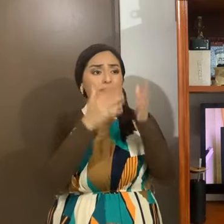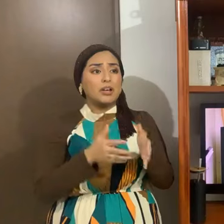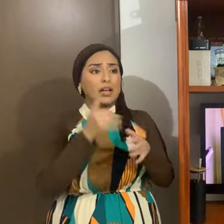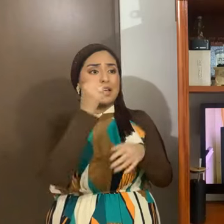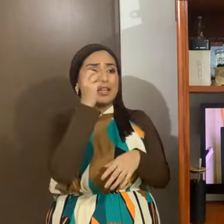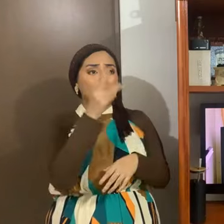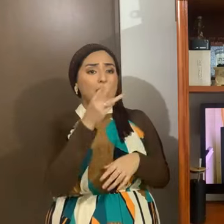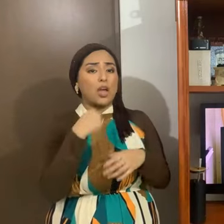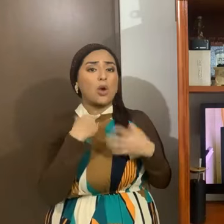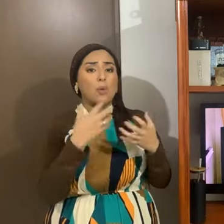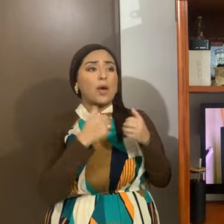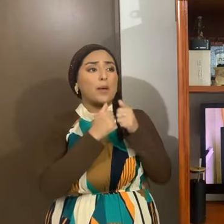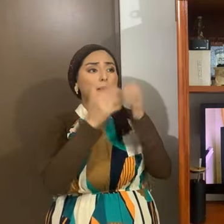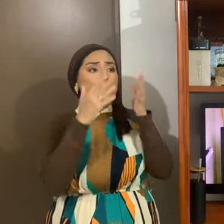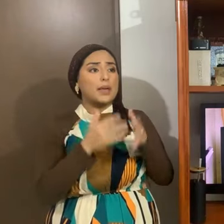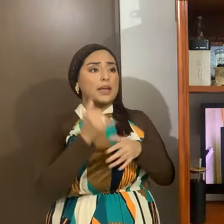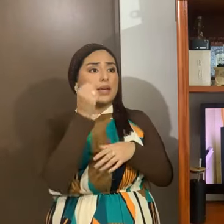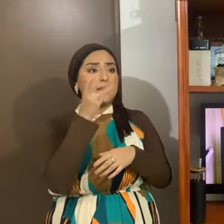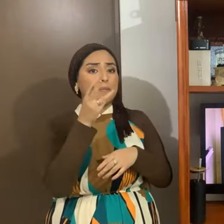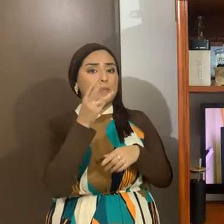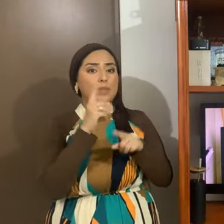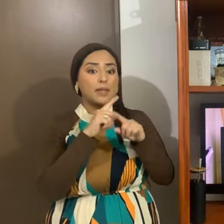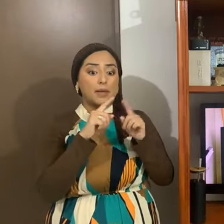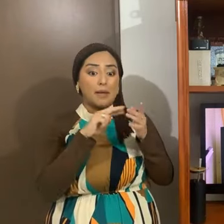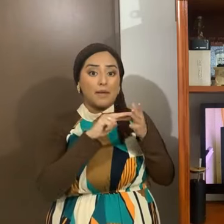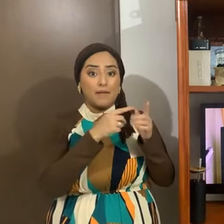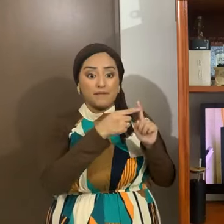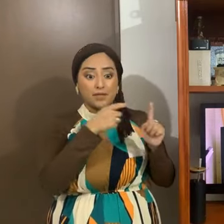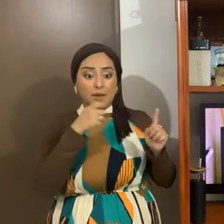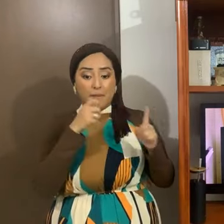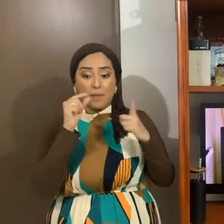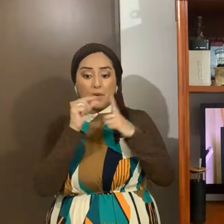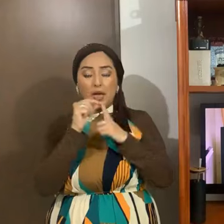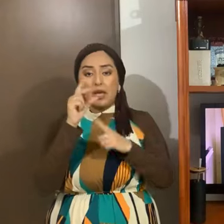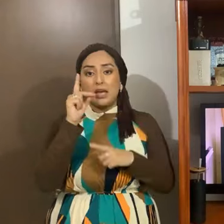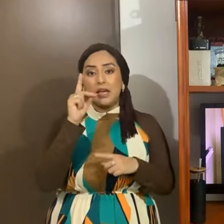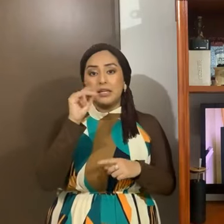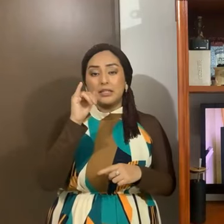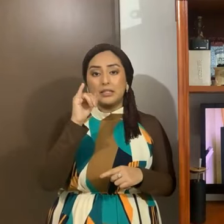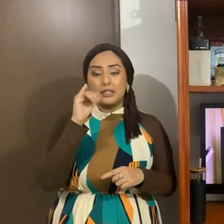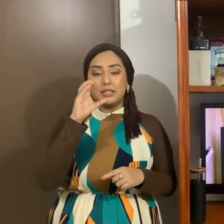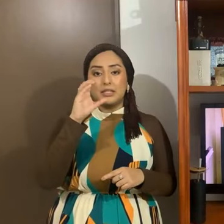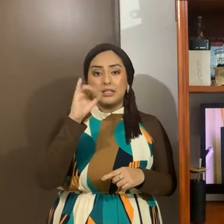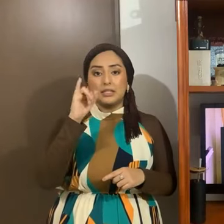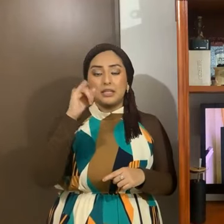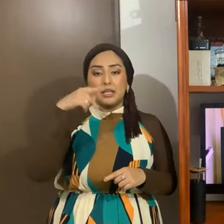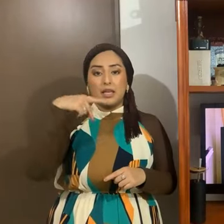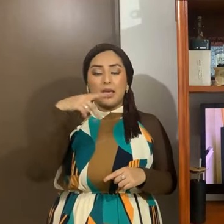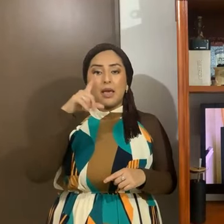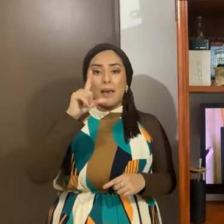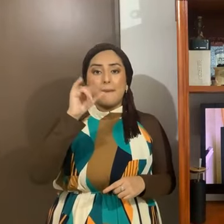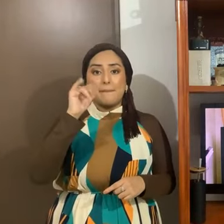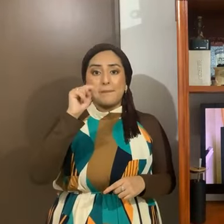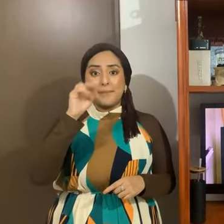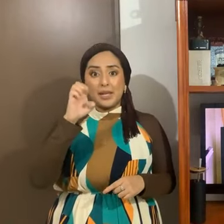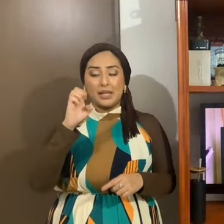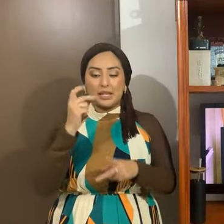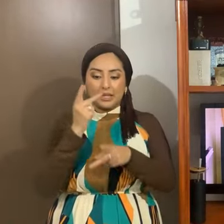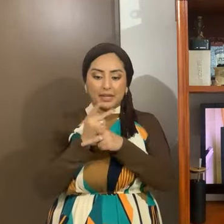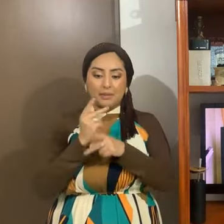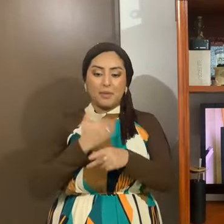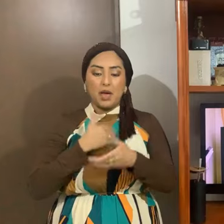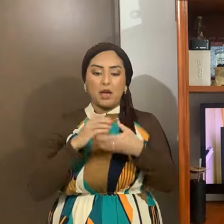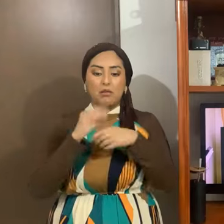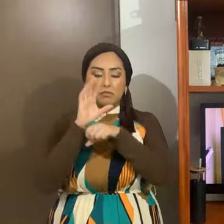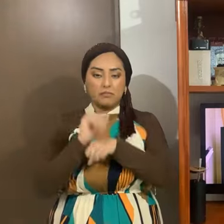Yahshua, yo quiero ser un discípulo. Bueno, discípulo viene de disciplina. Todos tenemos que ser disciplinados, mantener este hábito,